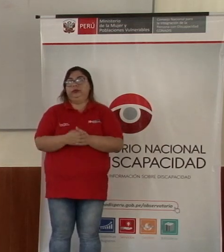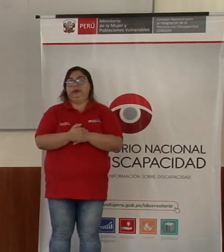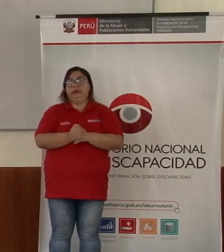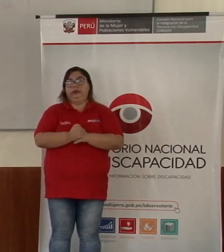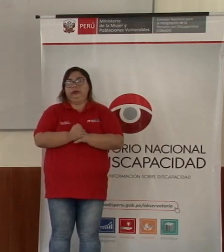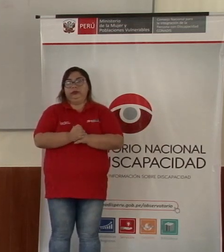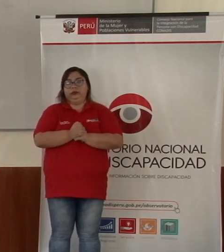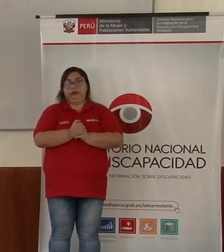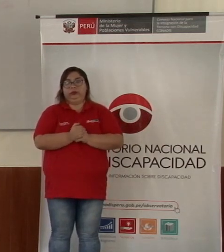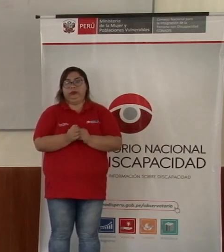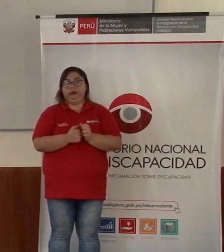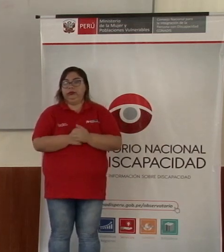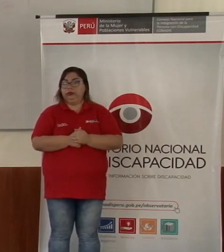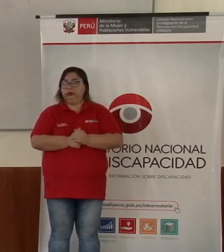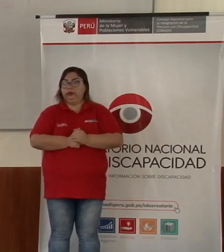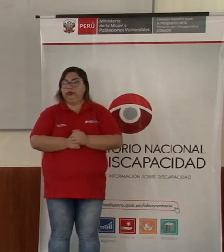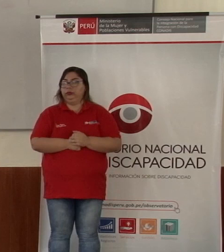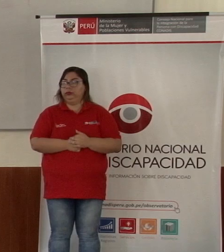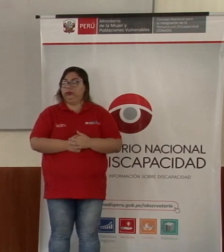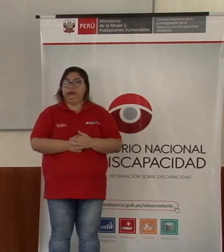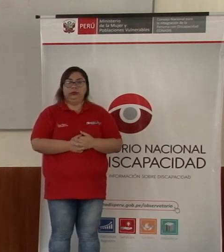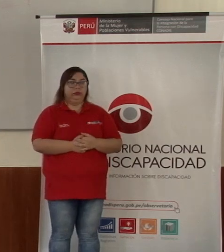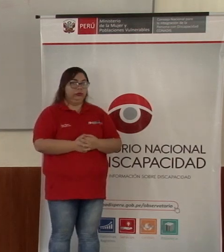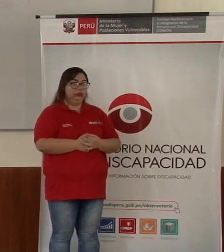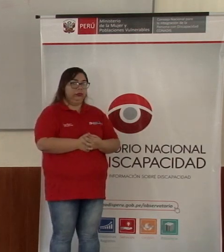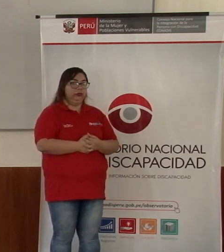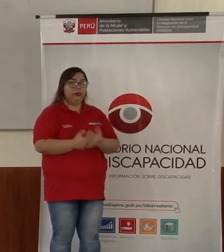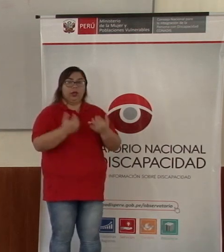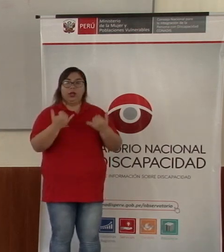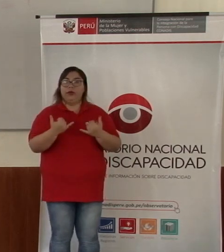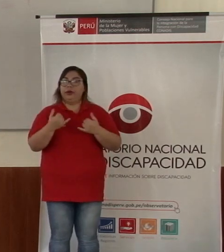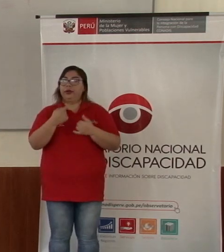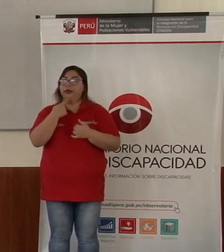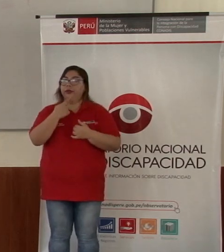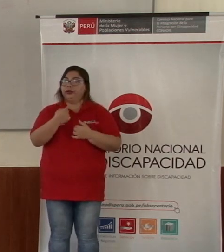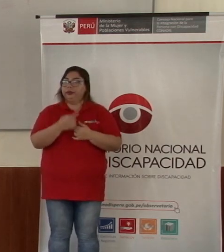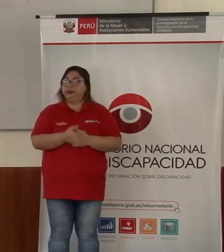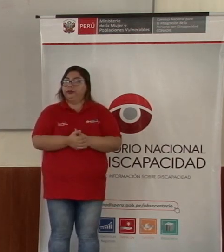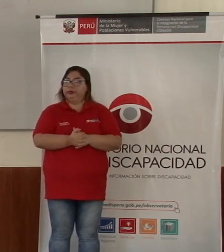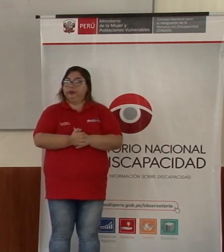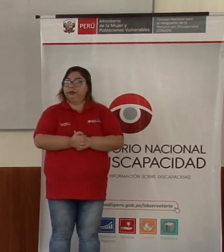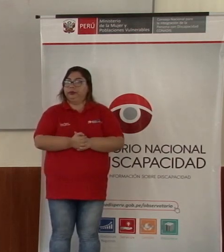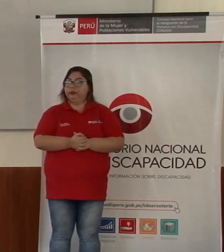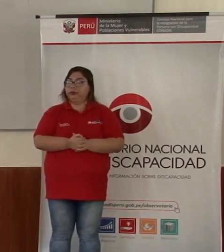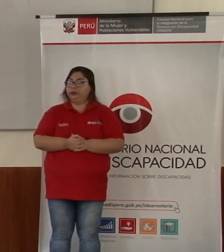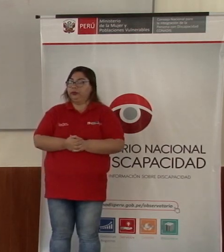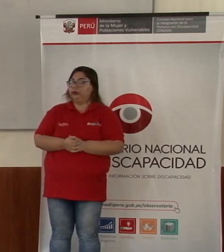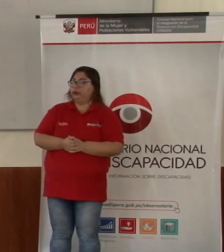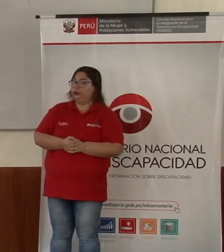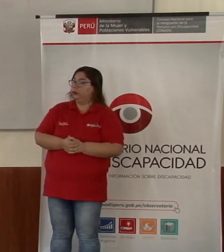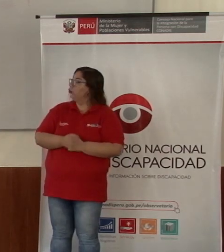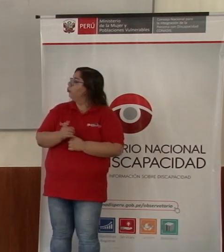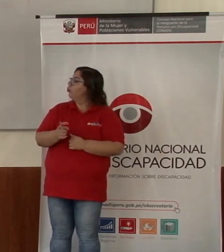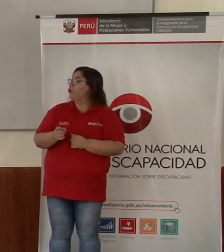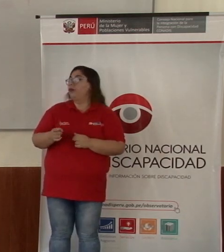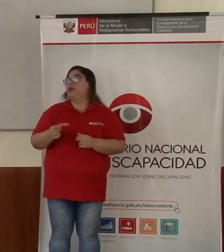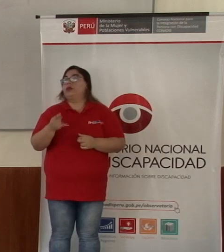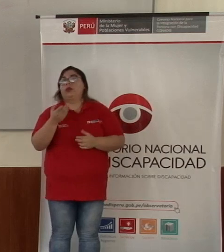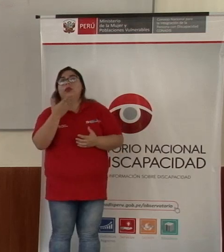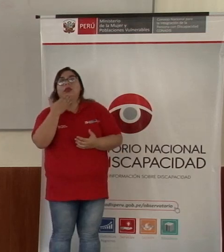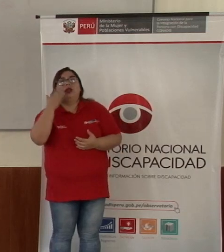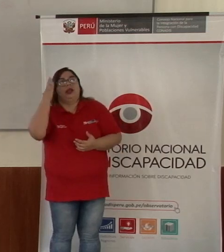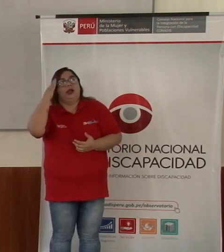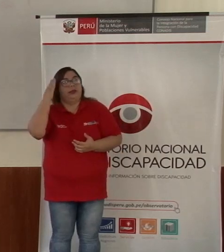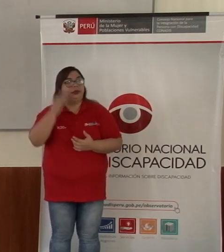Siguiente, doctora, por favor. Ahora, acá he puesto unas premisas para que quede un poco más claro lo que es la